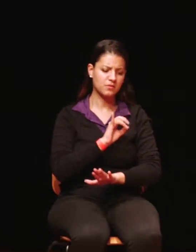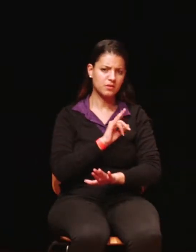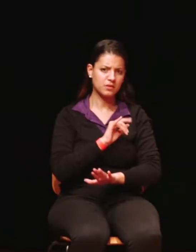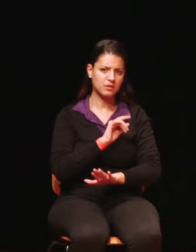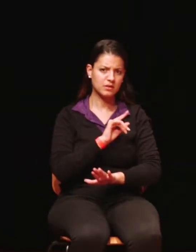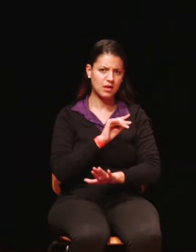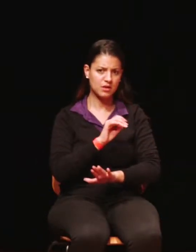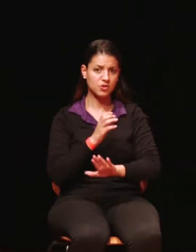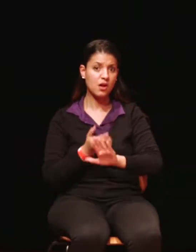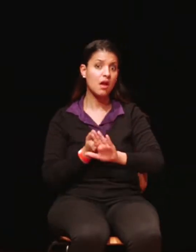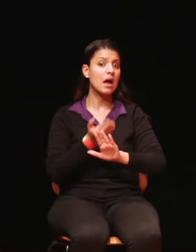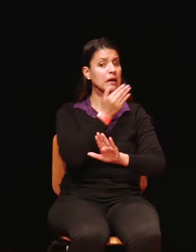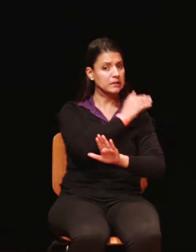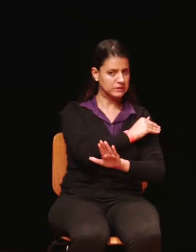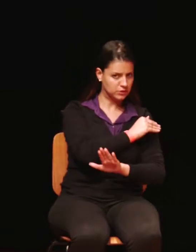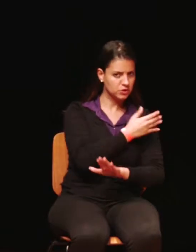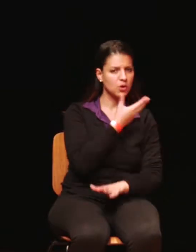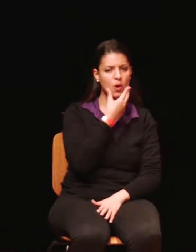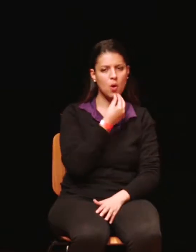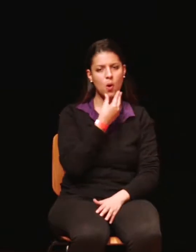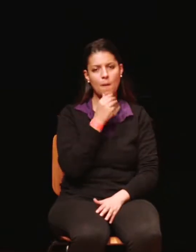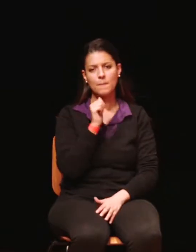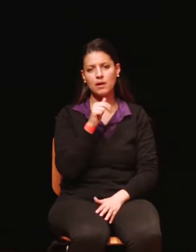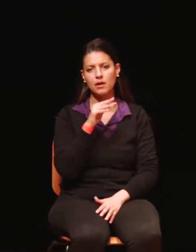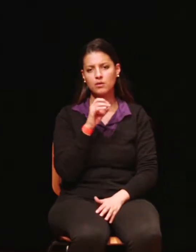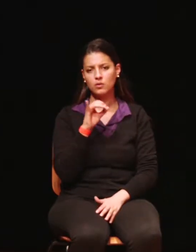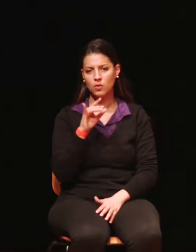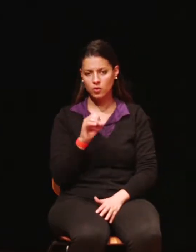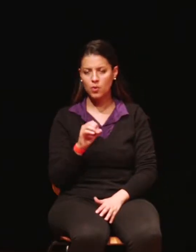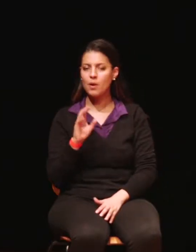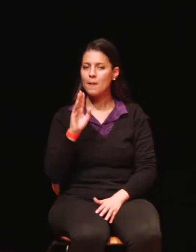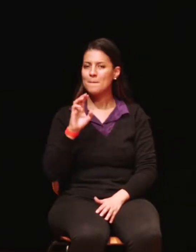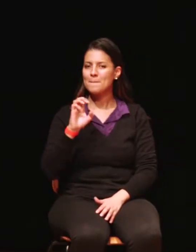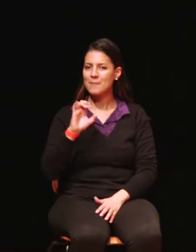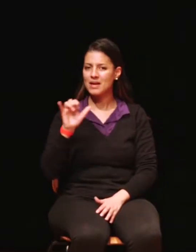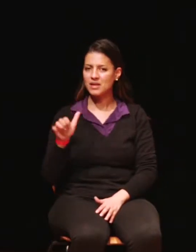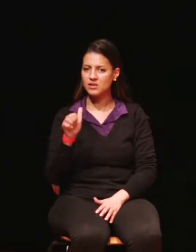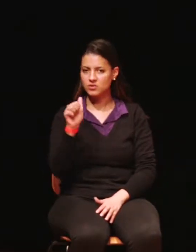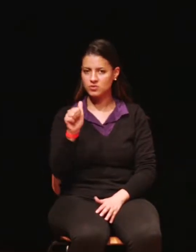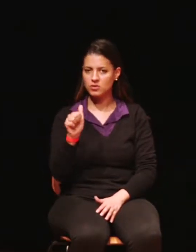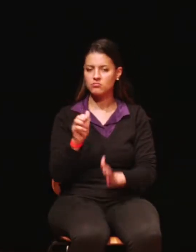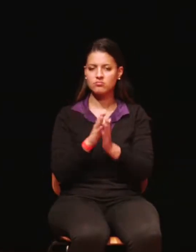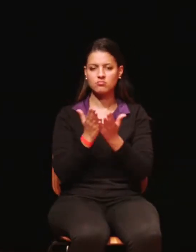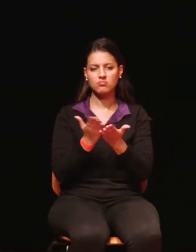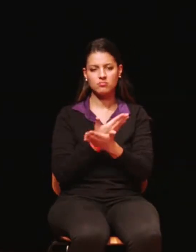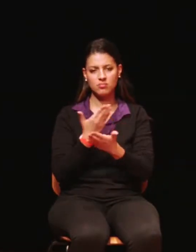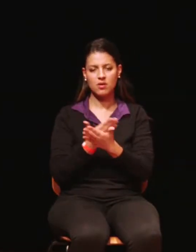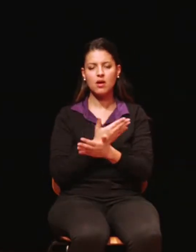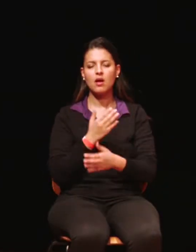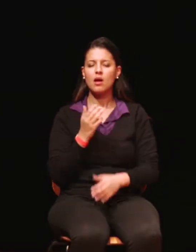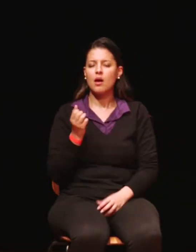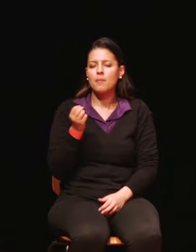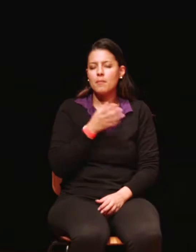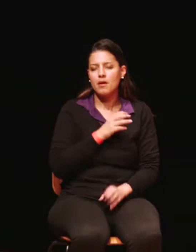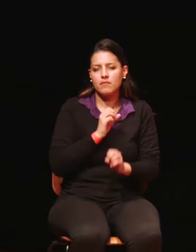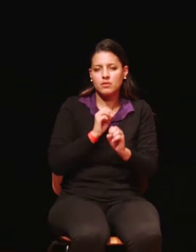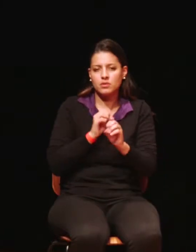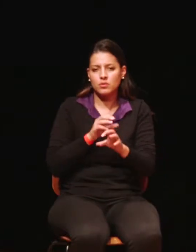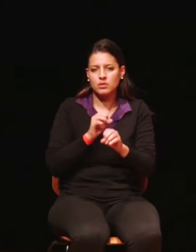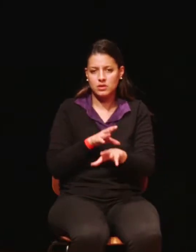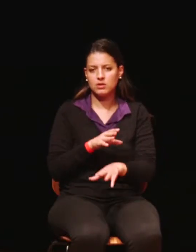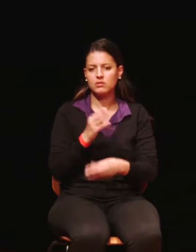de Beja, em 1525, publica Breve Doutrina e Ensinança de